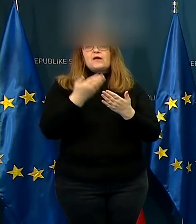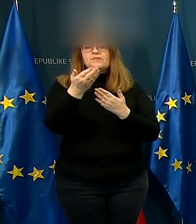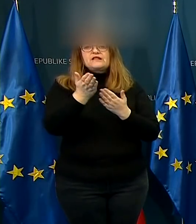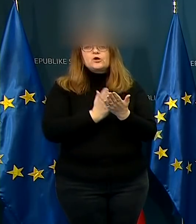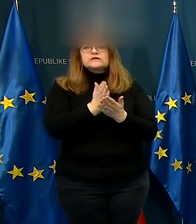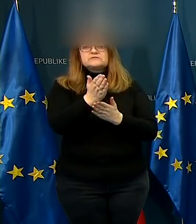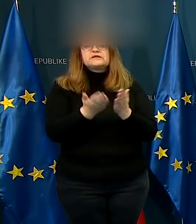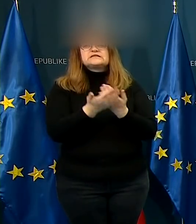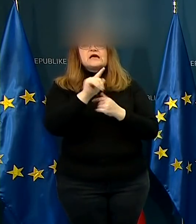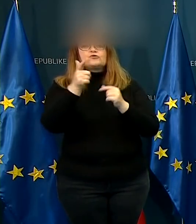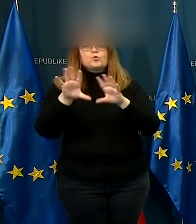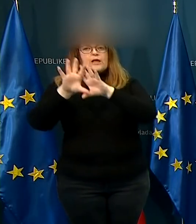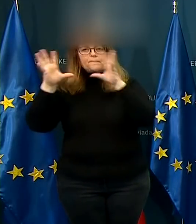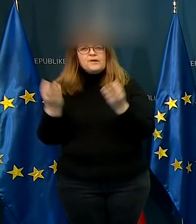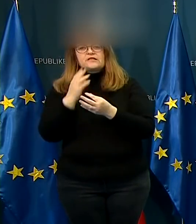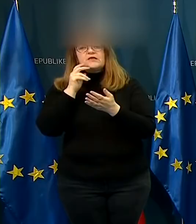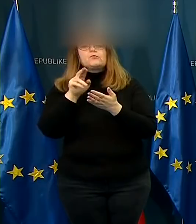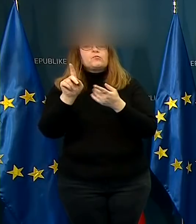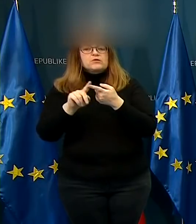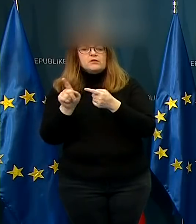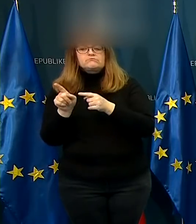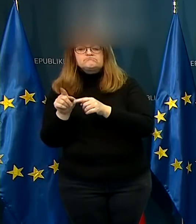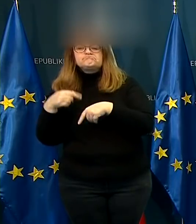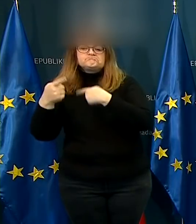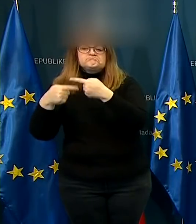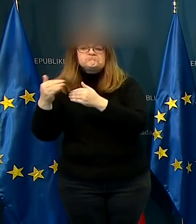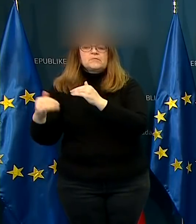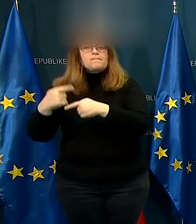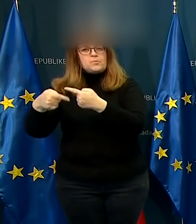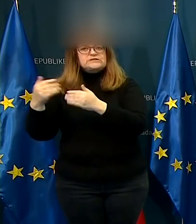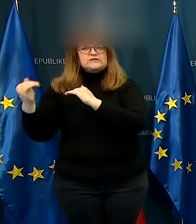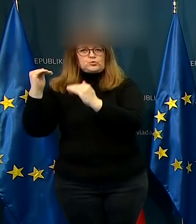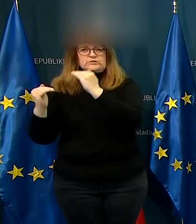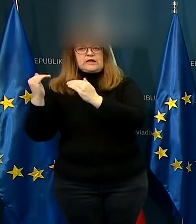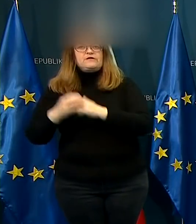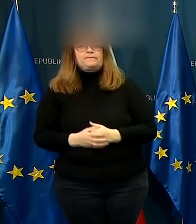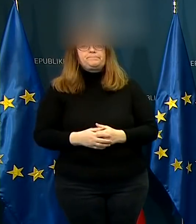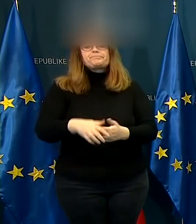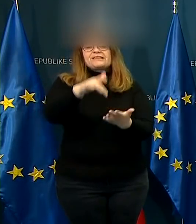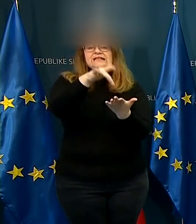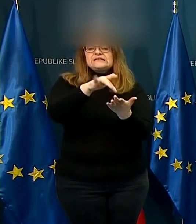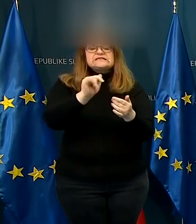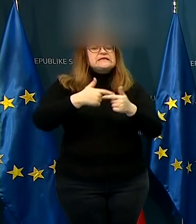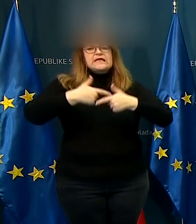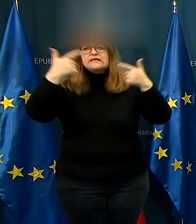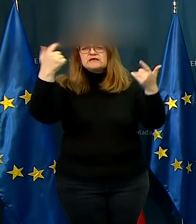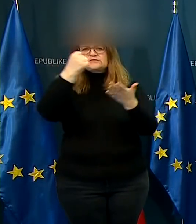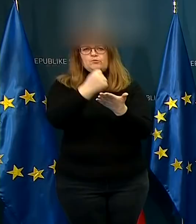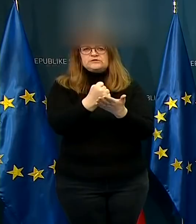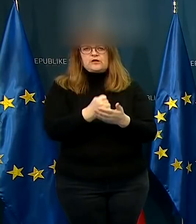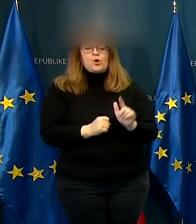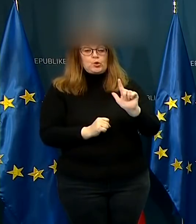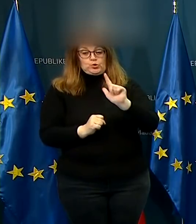smernic za drugi paket, ki bo šel na to v proces usklajevanja. Cilj je jasno postavljen,